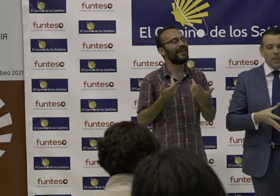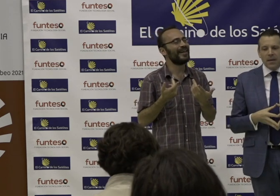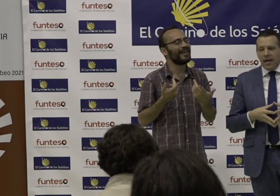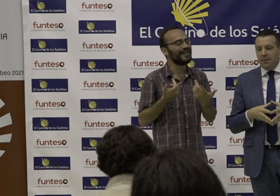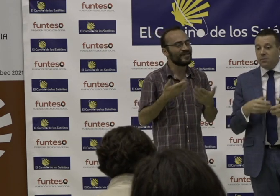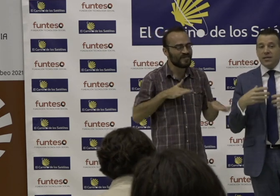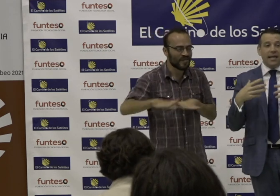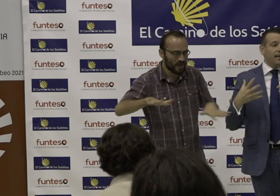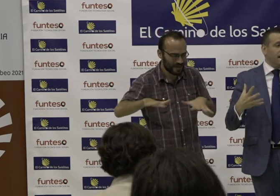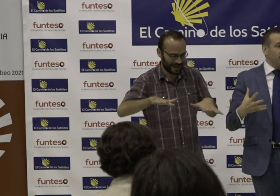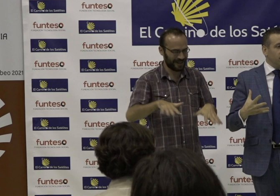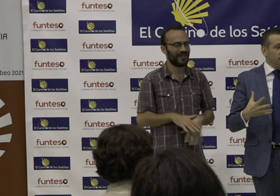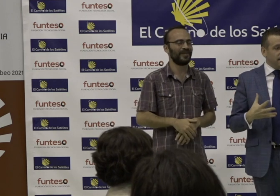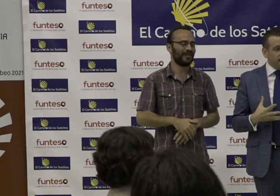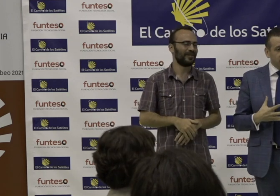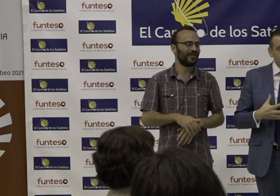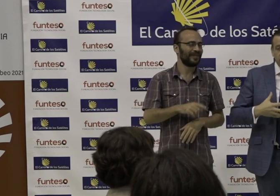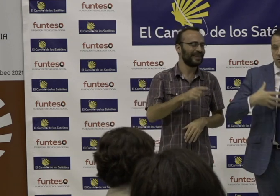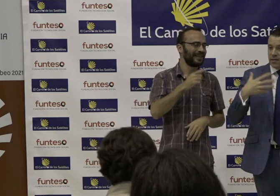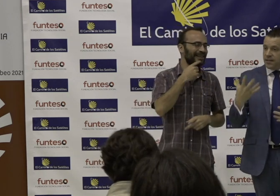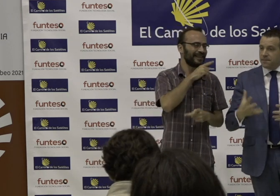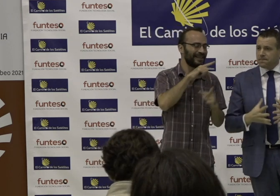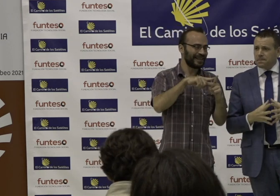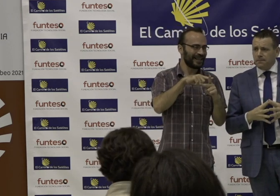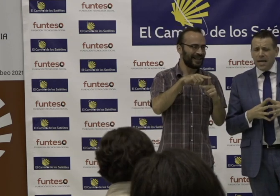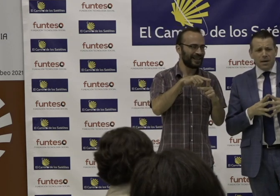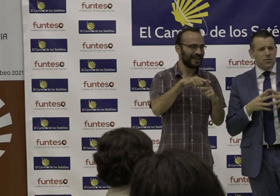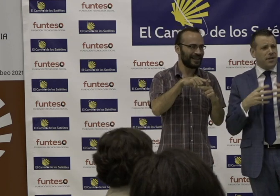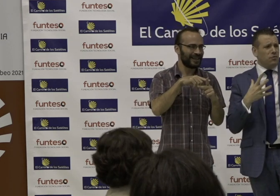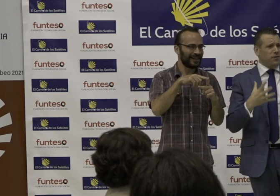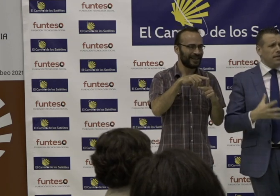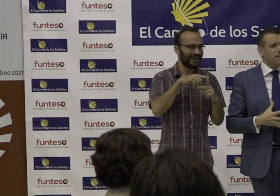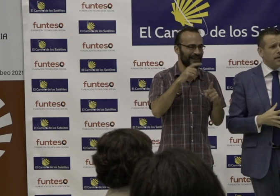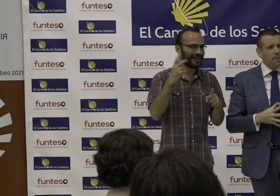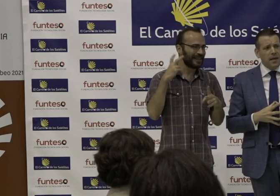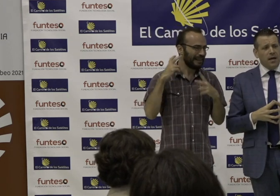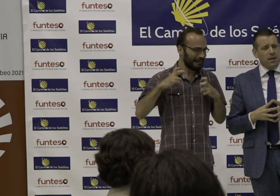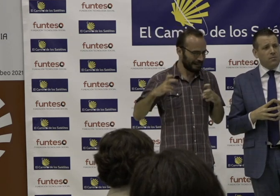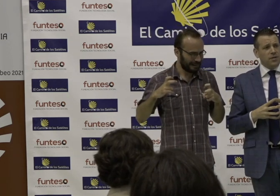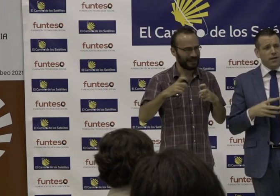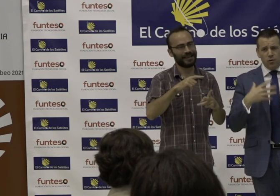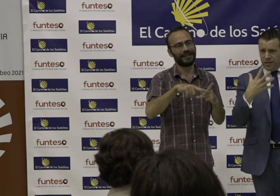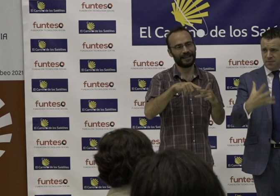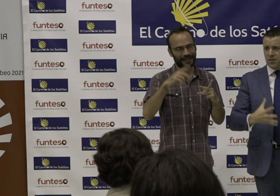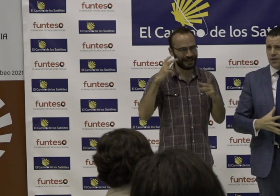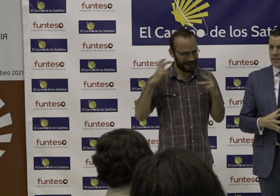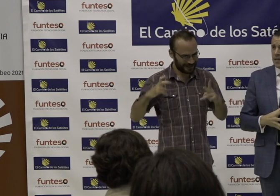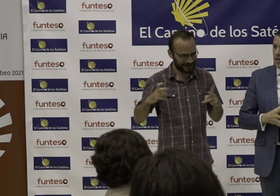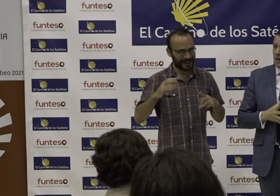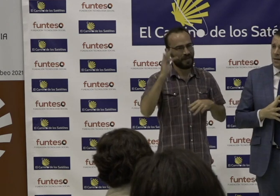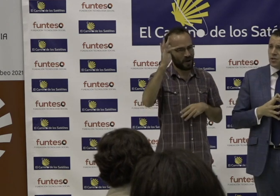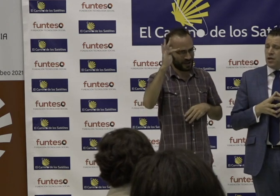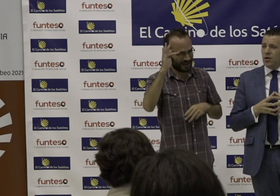acción. Hablamos de distrés, eustrés, hablamos de neurociencia, hablamos de